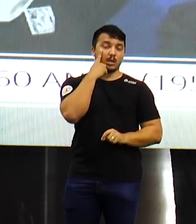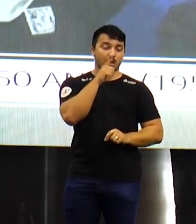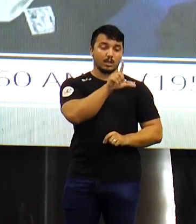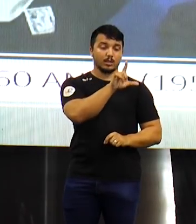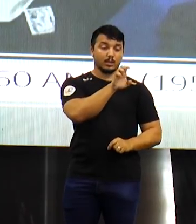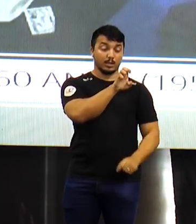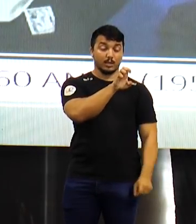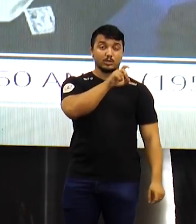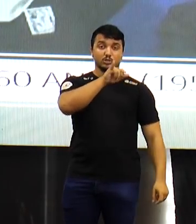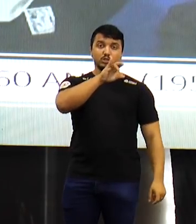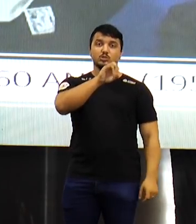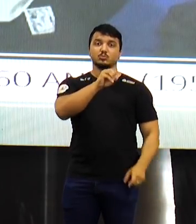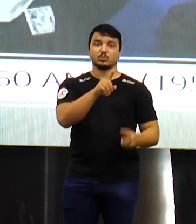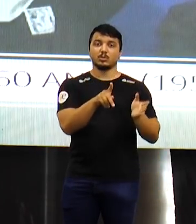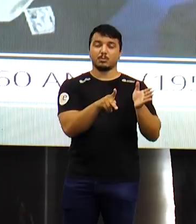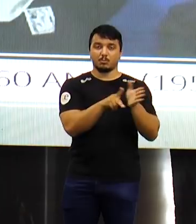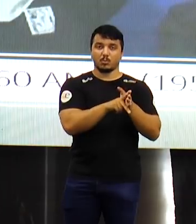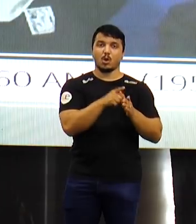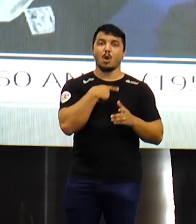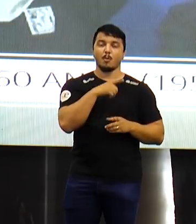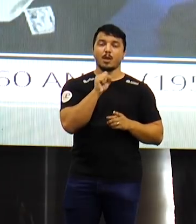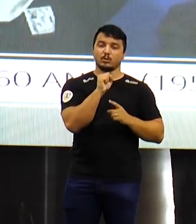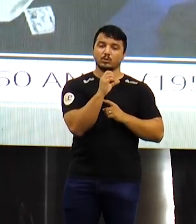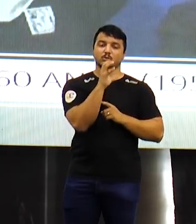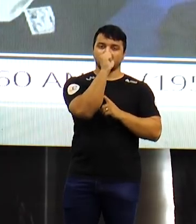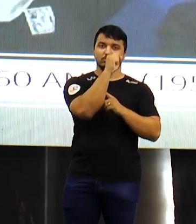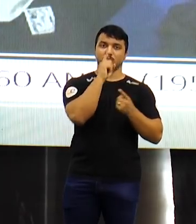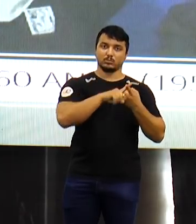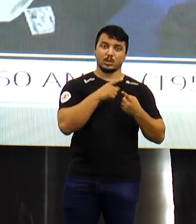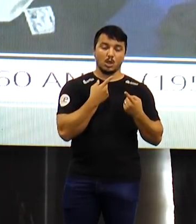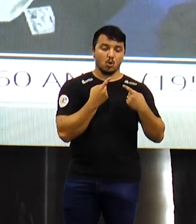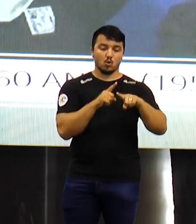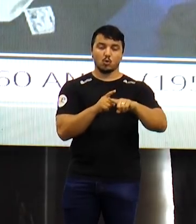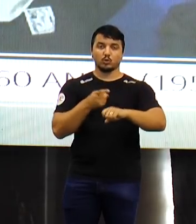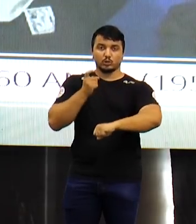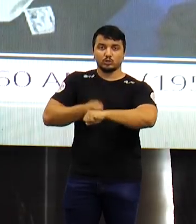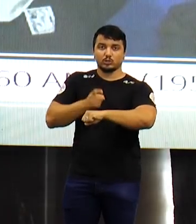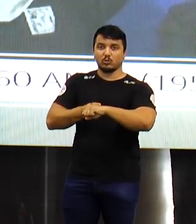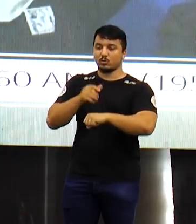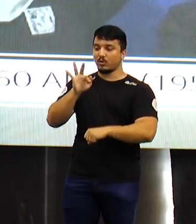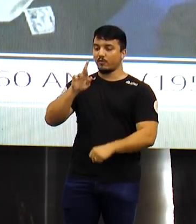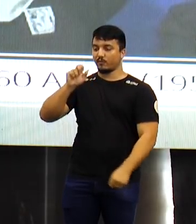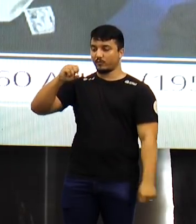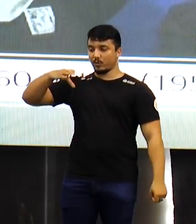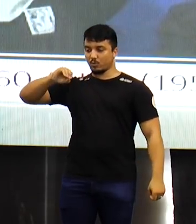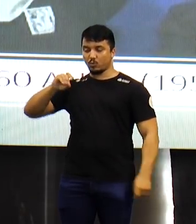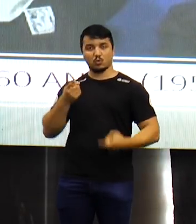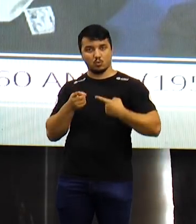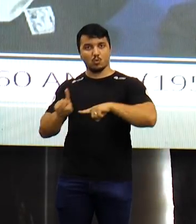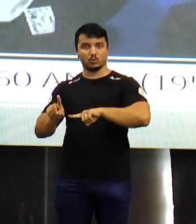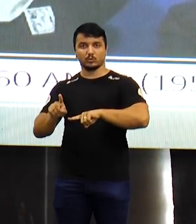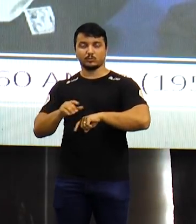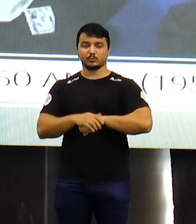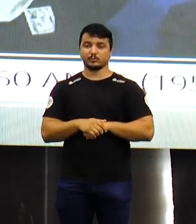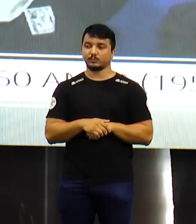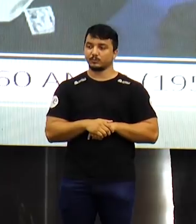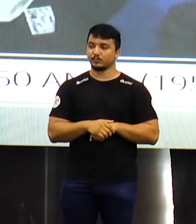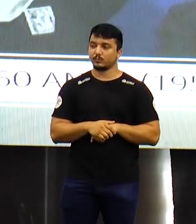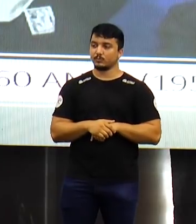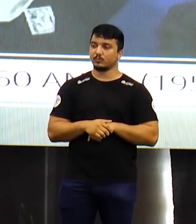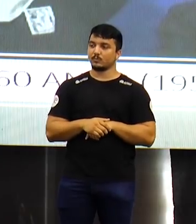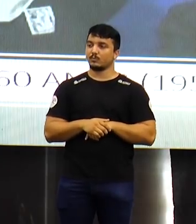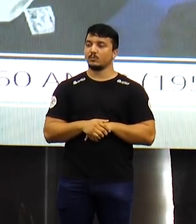leninismo marxismo. Lutaram contra a ditadura de Franco na Espanha. Está claro